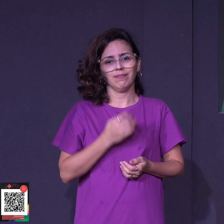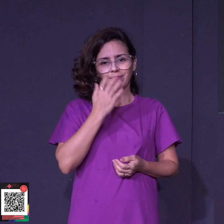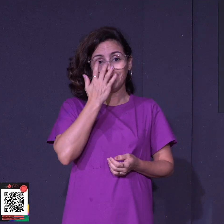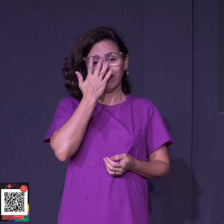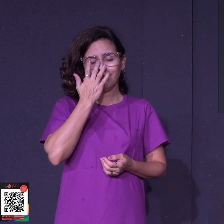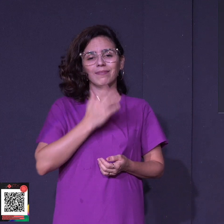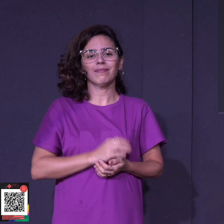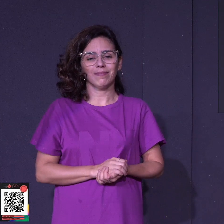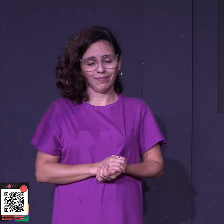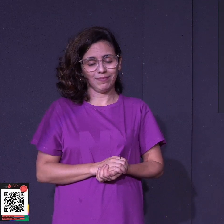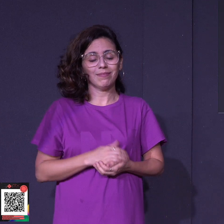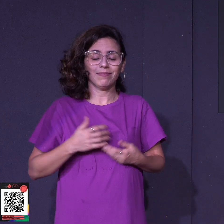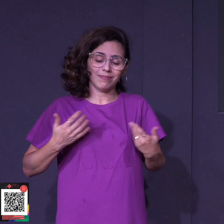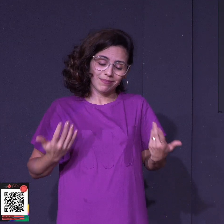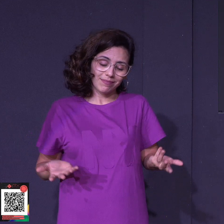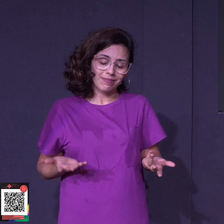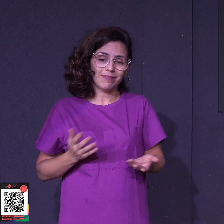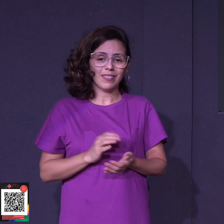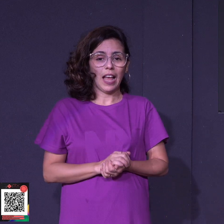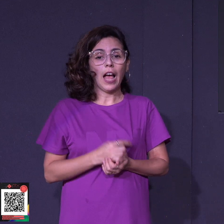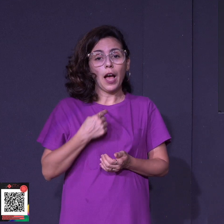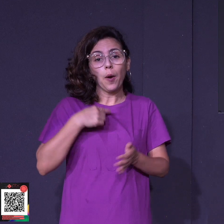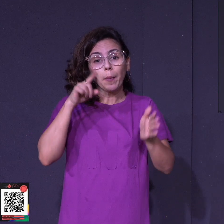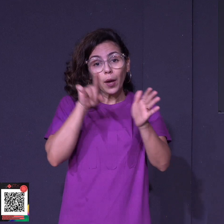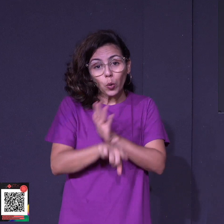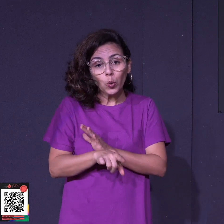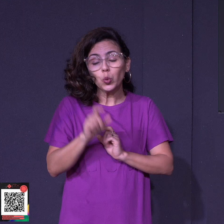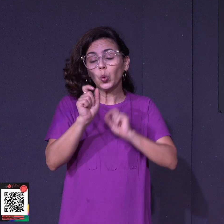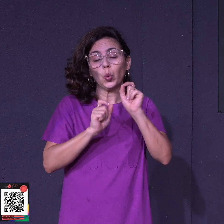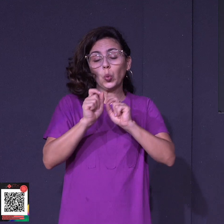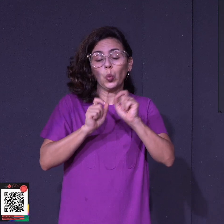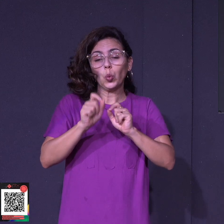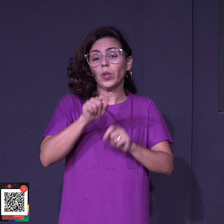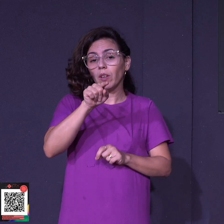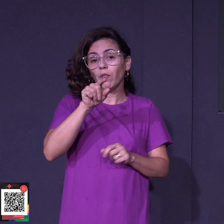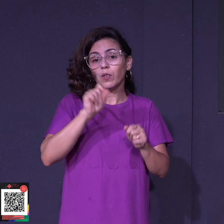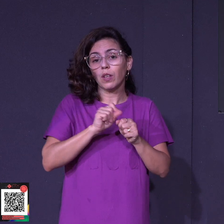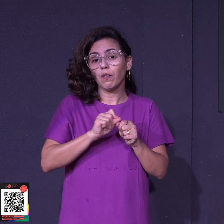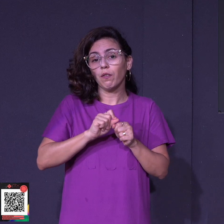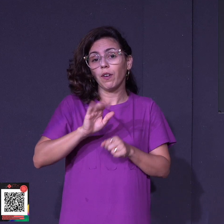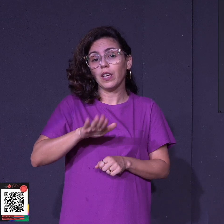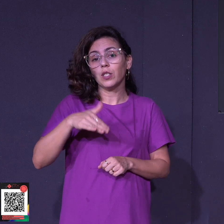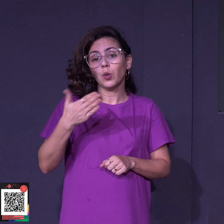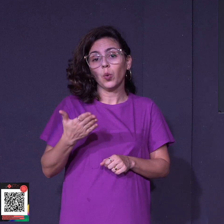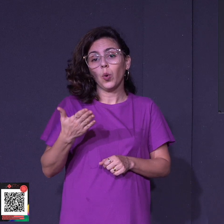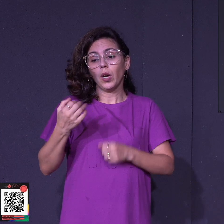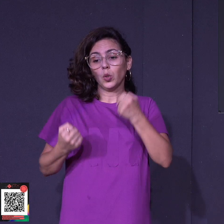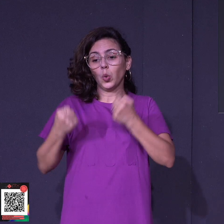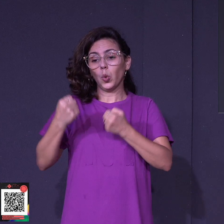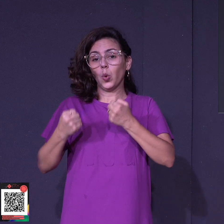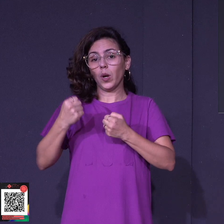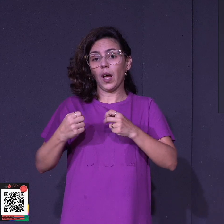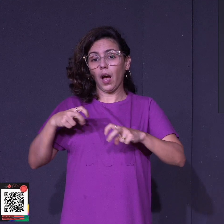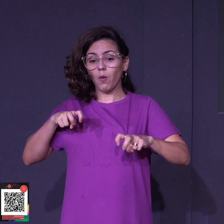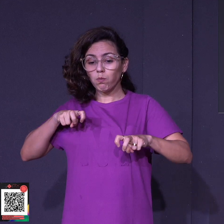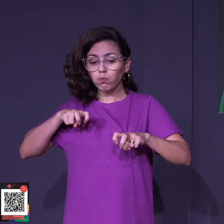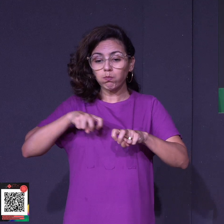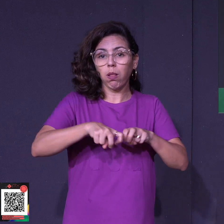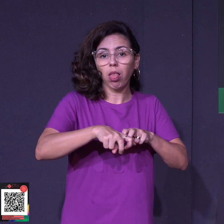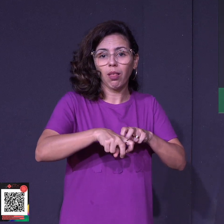O que é que o crente faz quando bate? Quer que eu diga? Ele abre o porta-luva, pega a Bíblia e esconde.